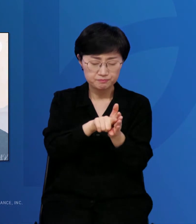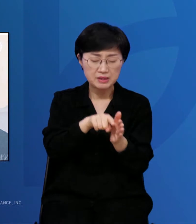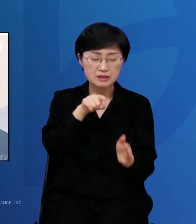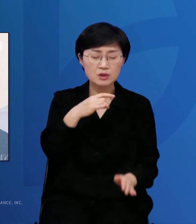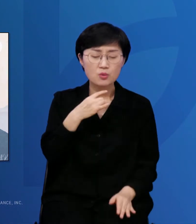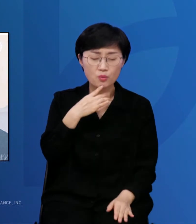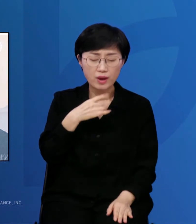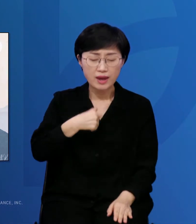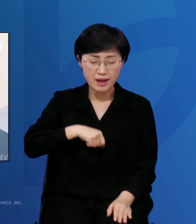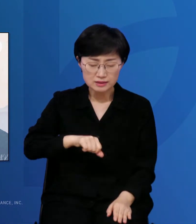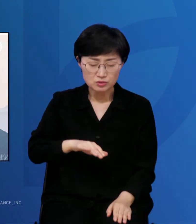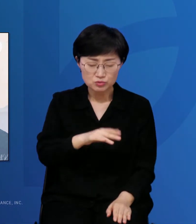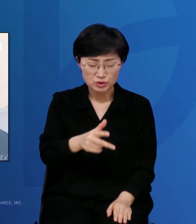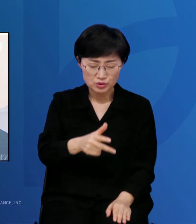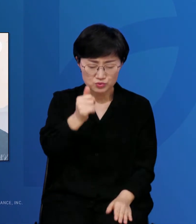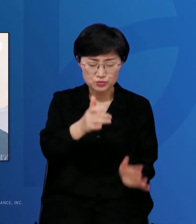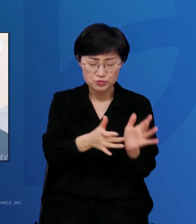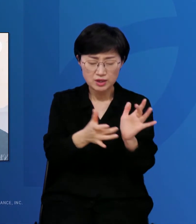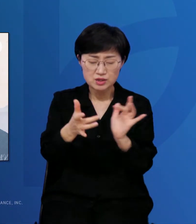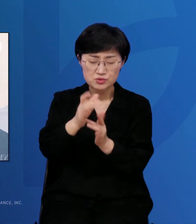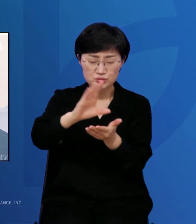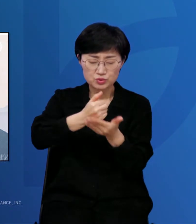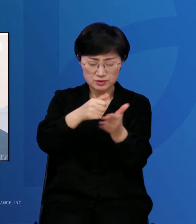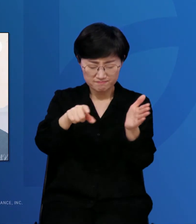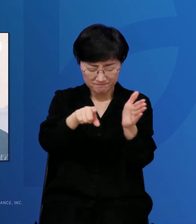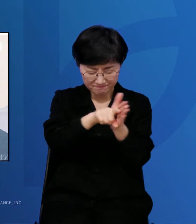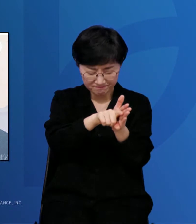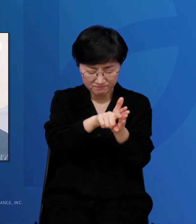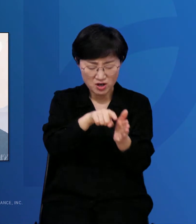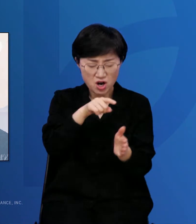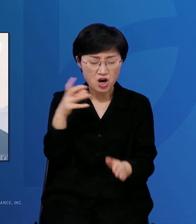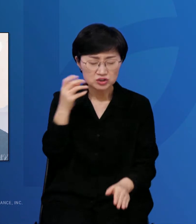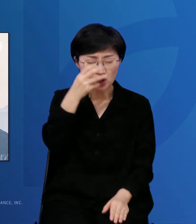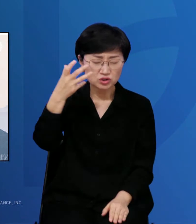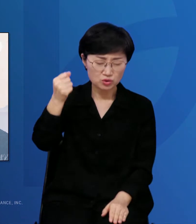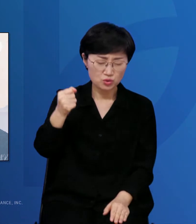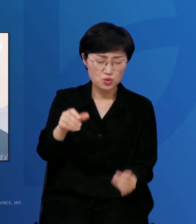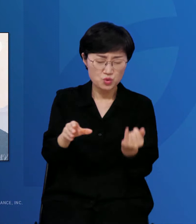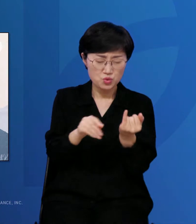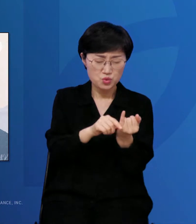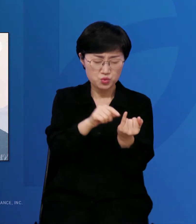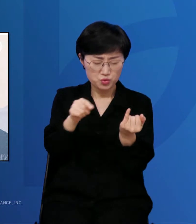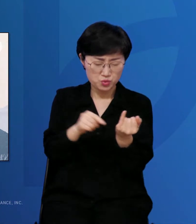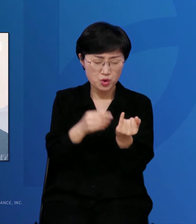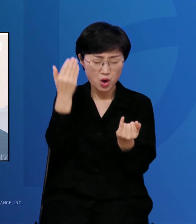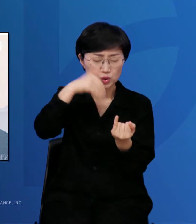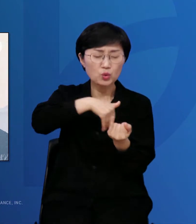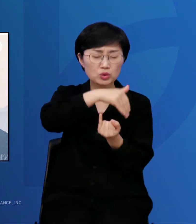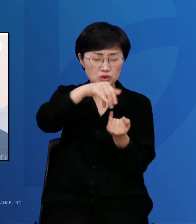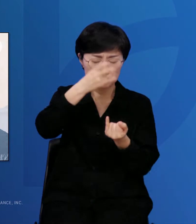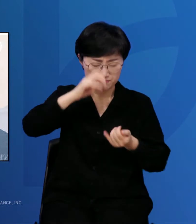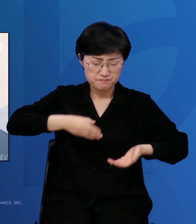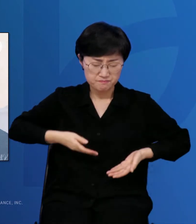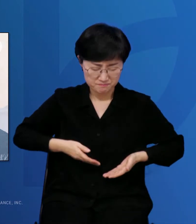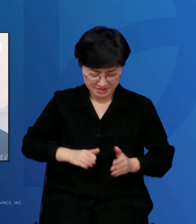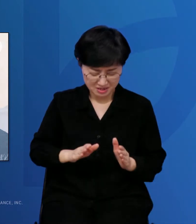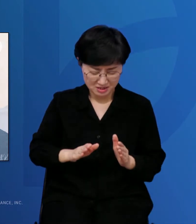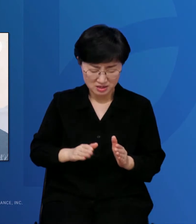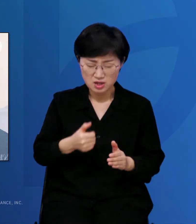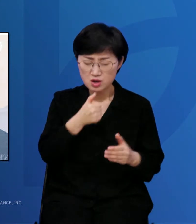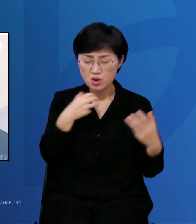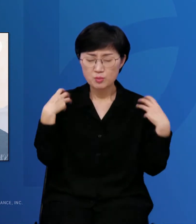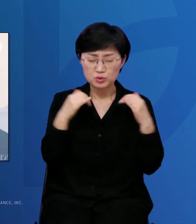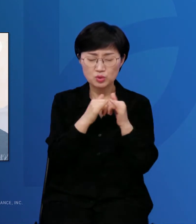믿사오며 그 외아들 우리 주 예수 그리스도를 믿사오니 이는 성령으로 잉태하사 동정녀